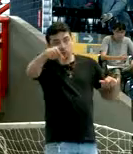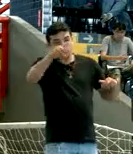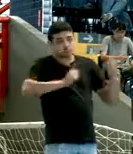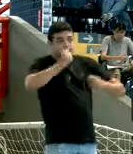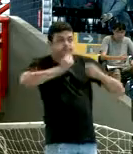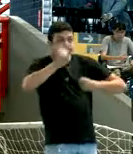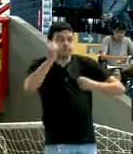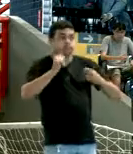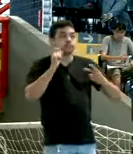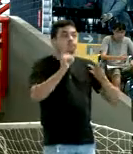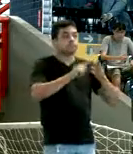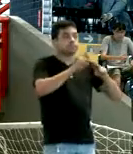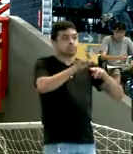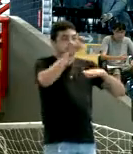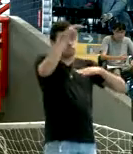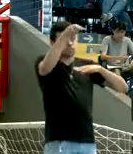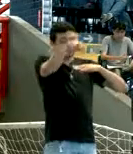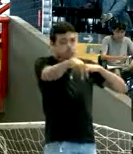animais, saltar,